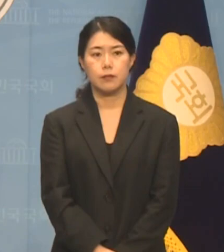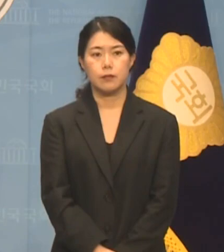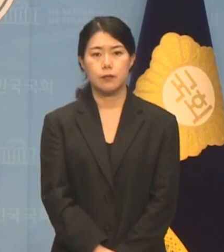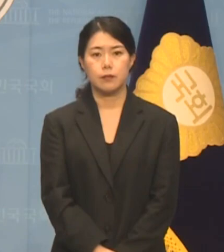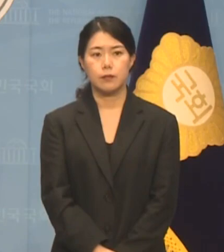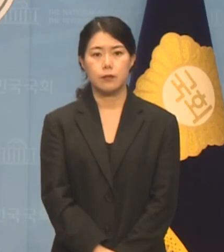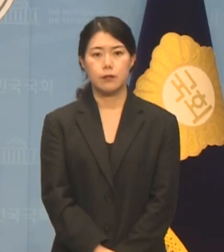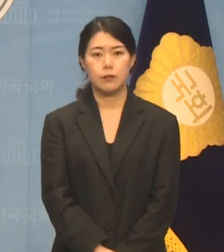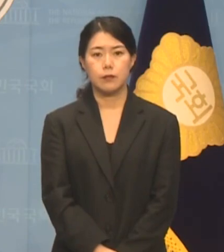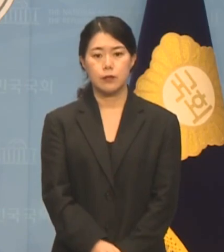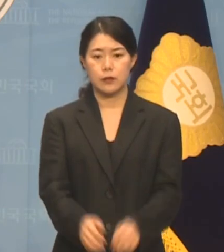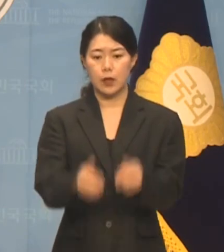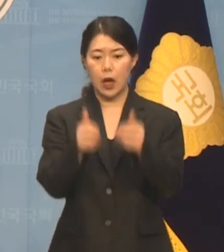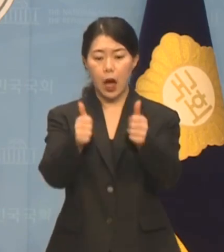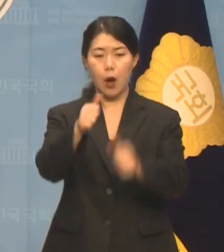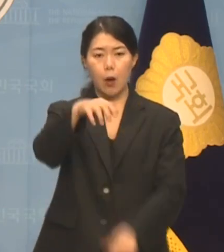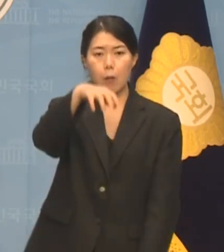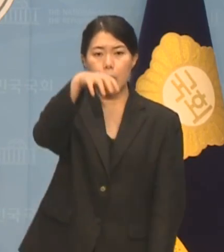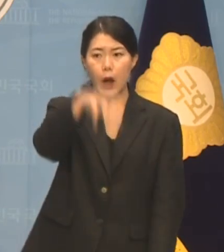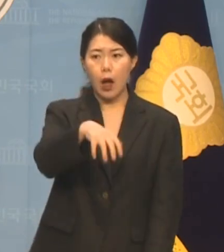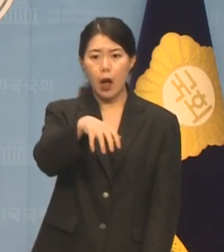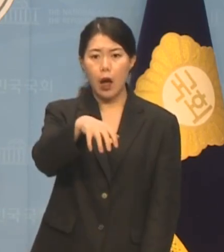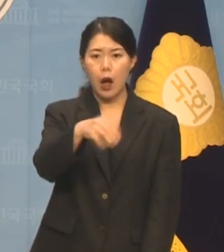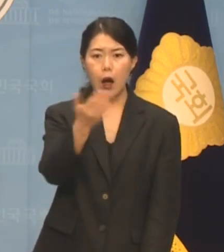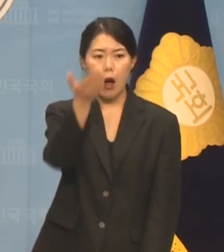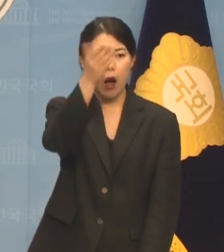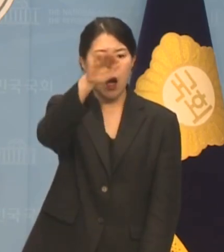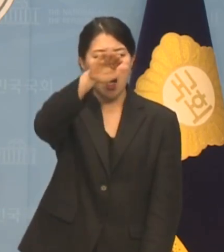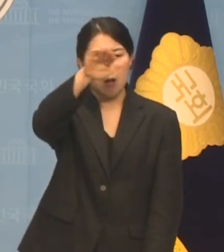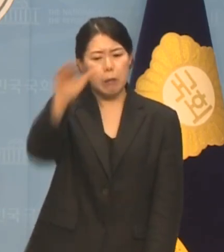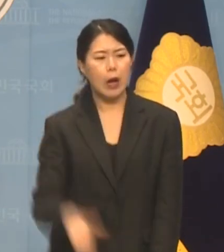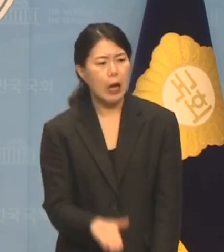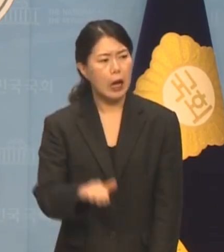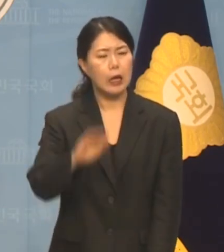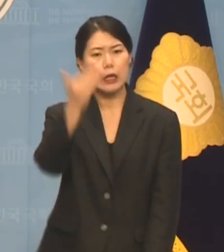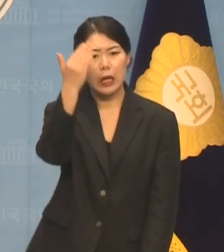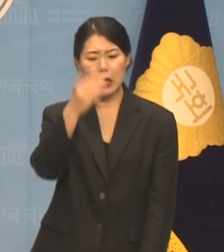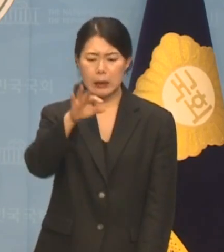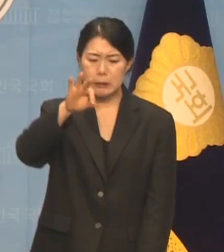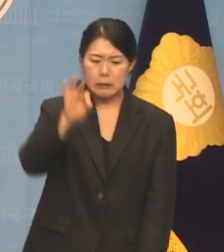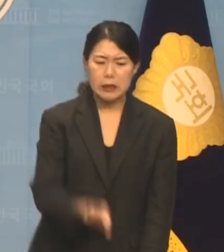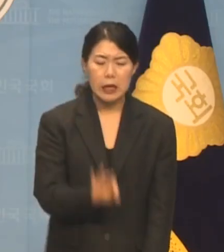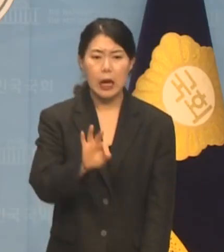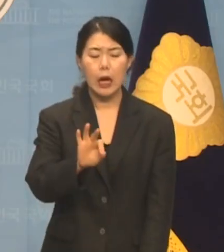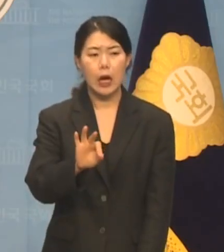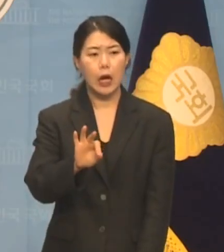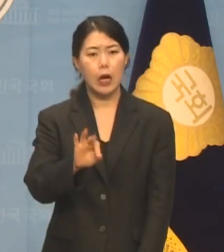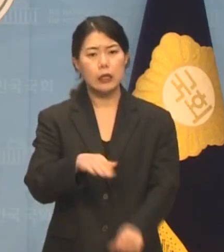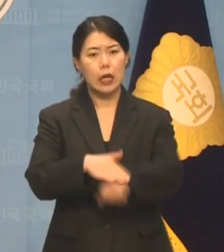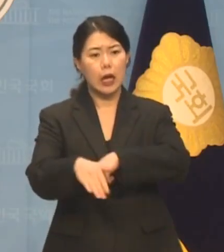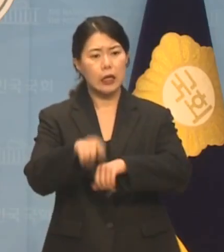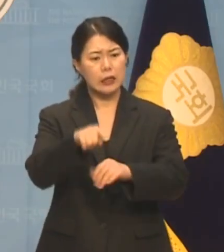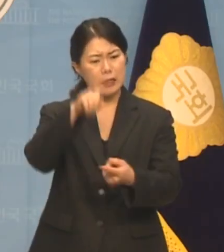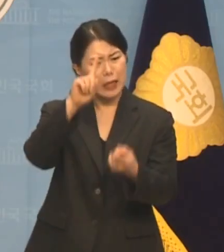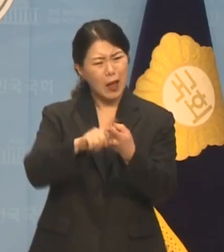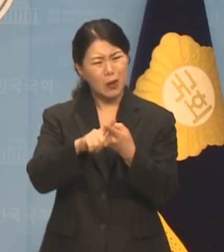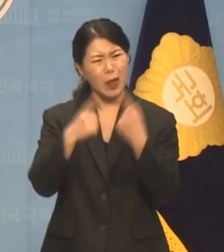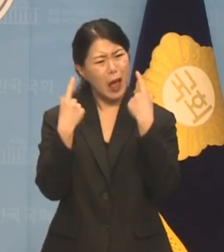땅에 떨어진 사법부의 위상을 더 이상 이렇게 방치해서는 안